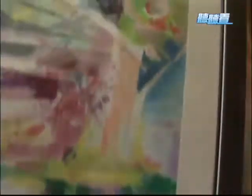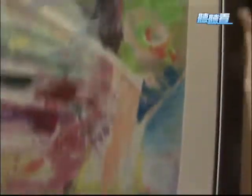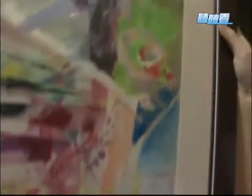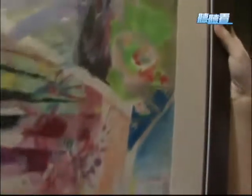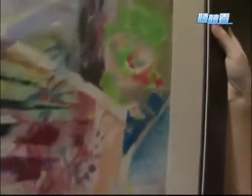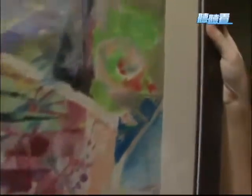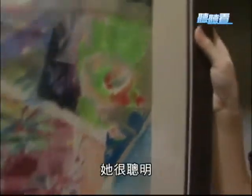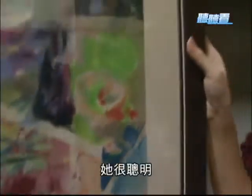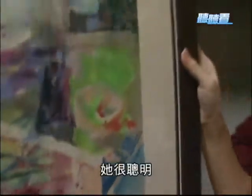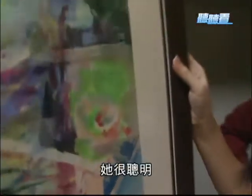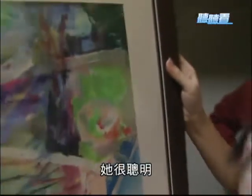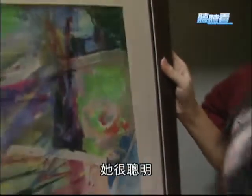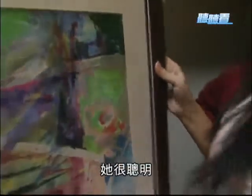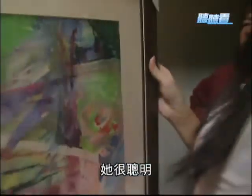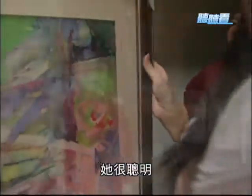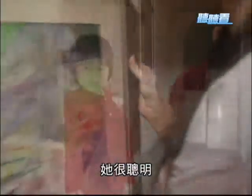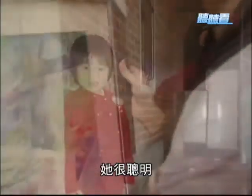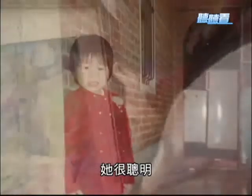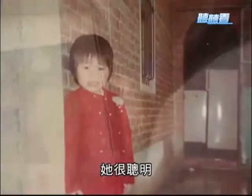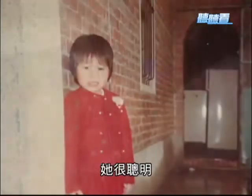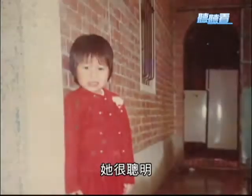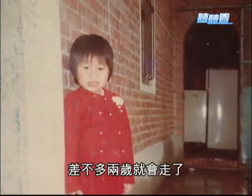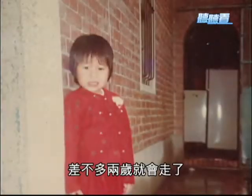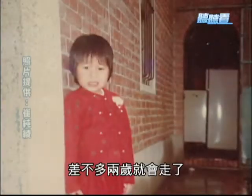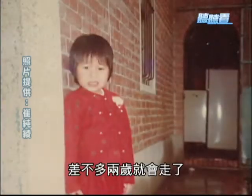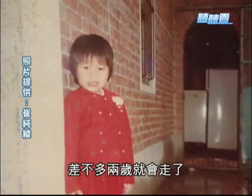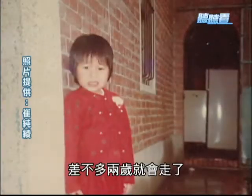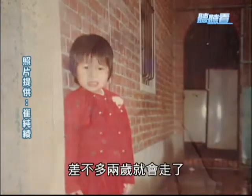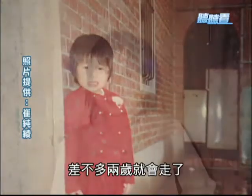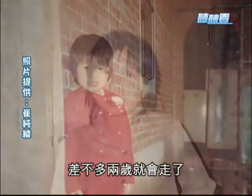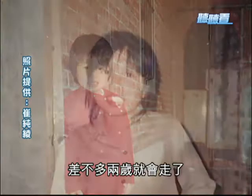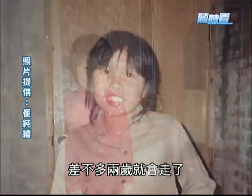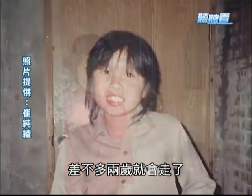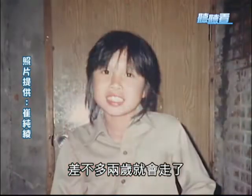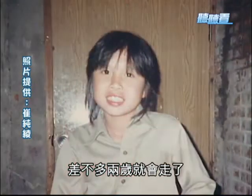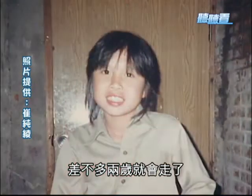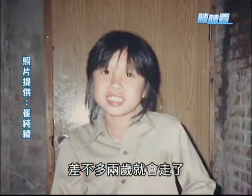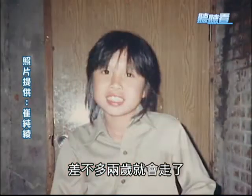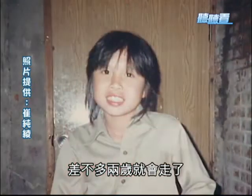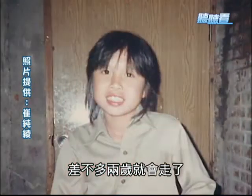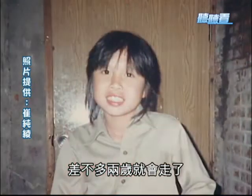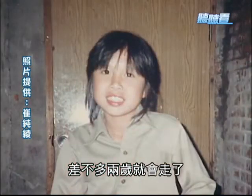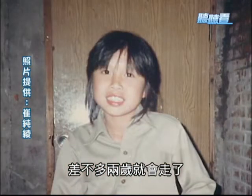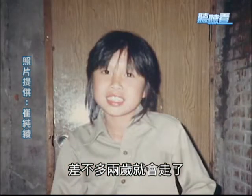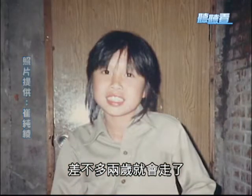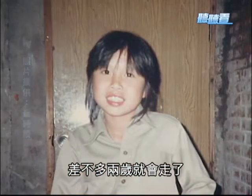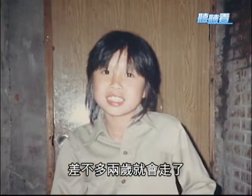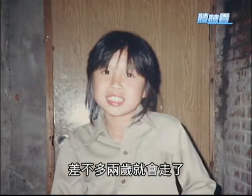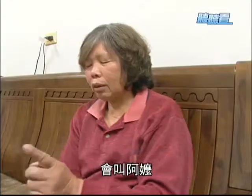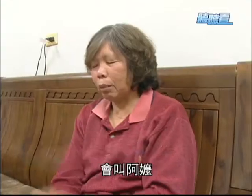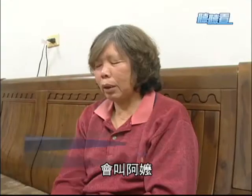人家也真巧，差不多2岁吧。都要行，也要叫阿妈，